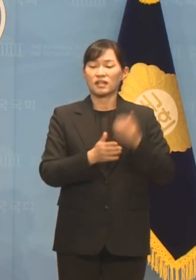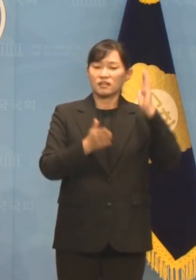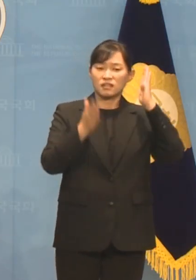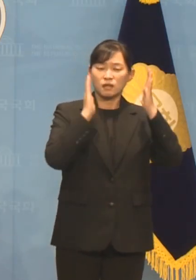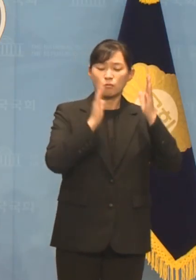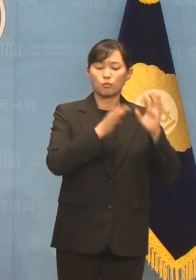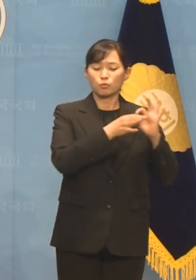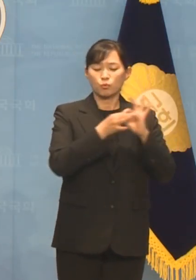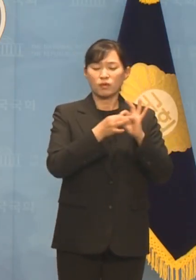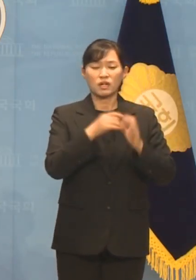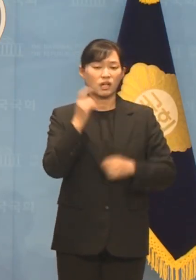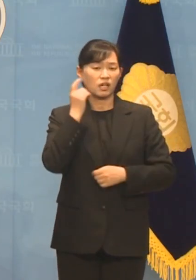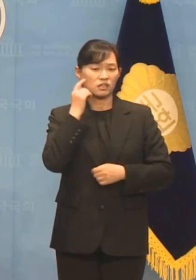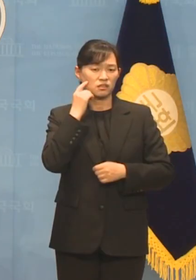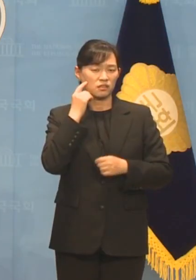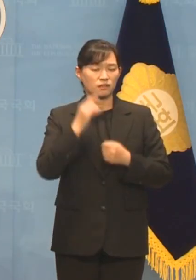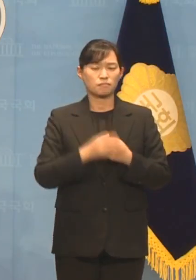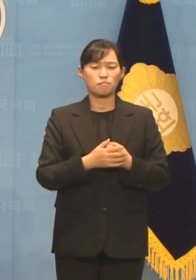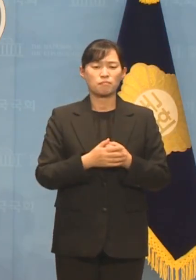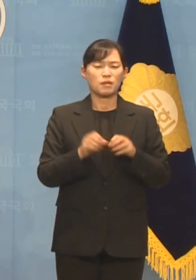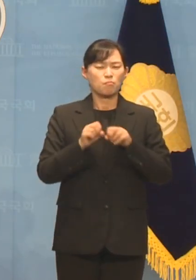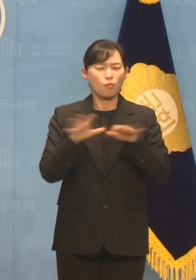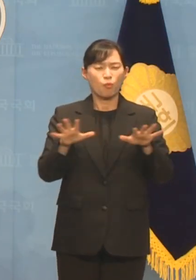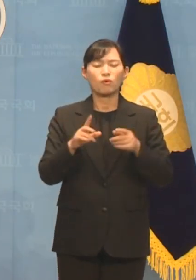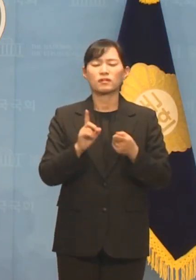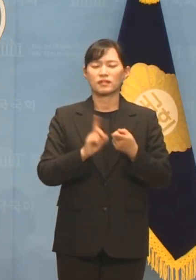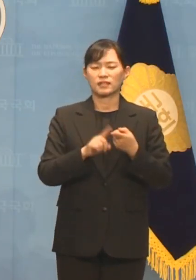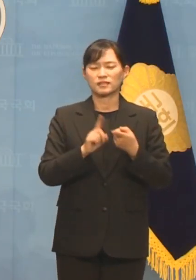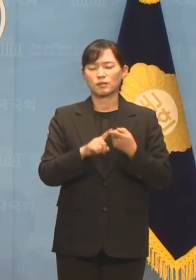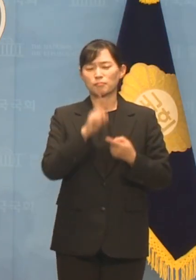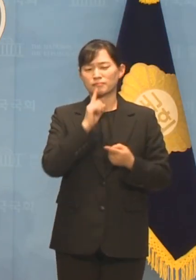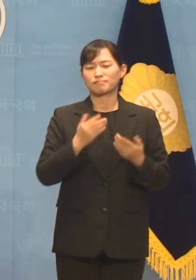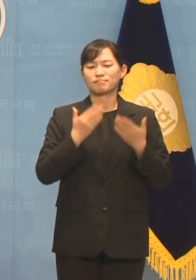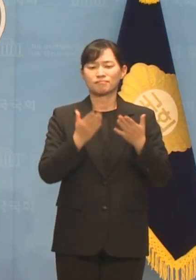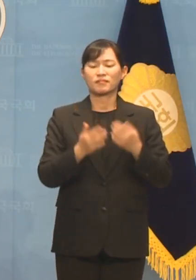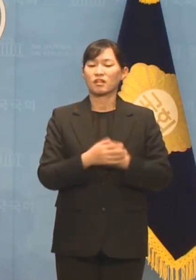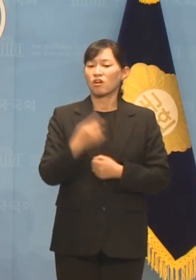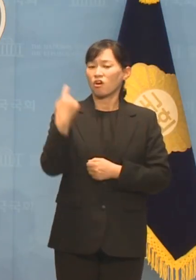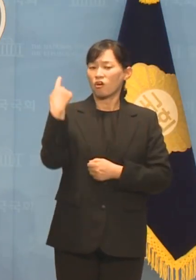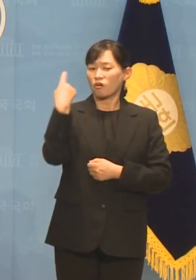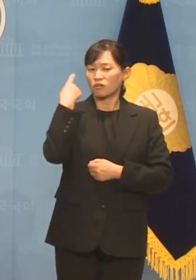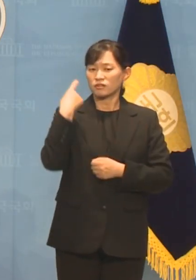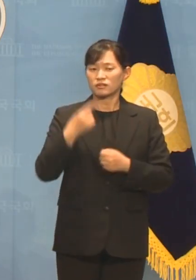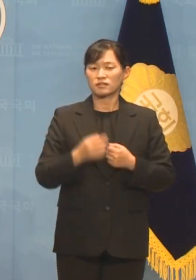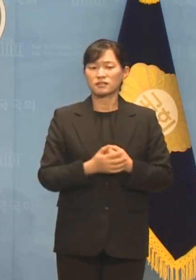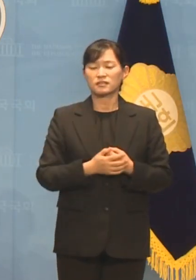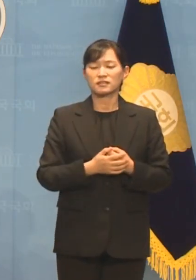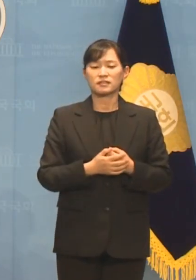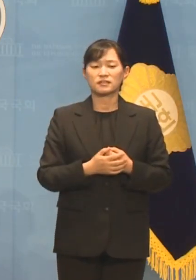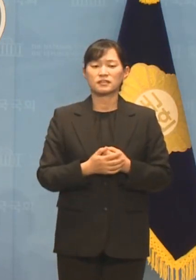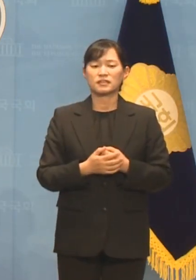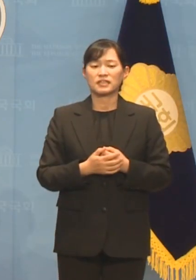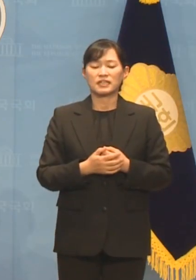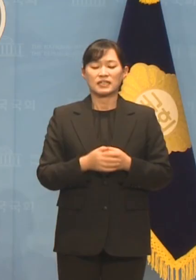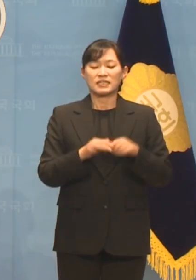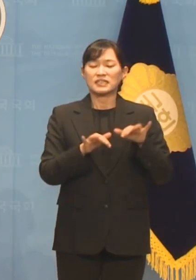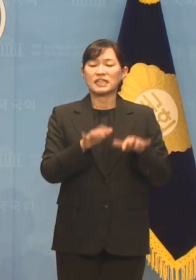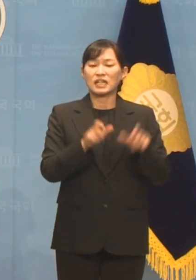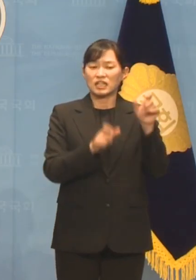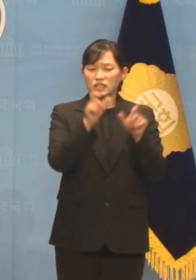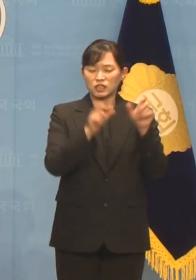통한 허위사실 유포 집중 대응 예고를 드리겠습니다. 어저께 신남연의 댓글 조작을